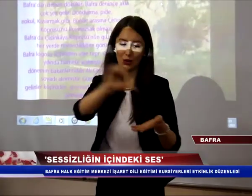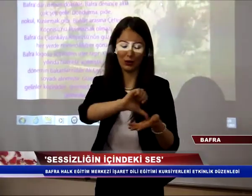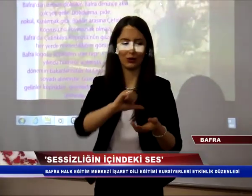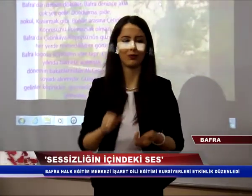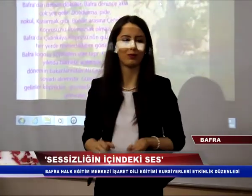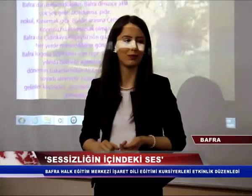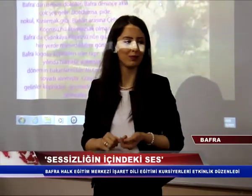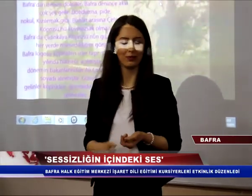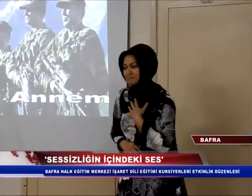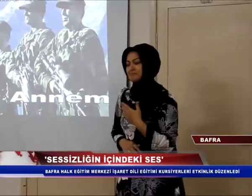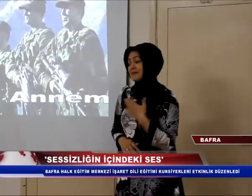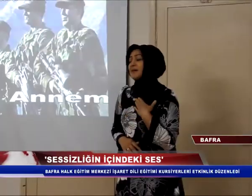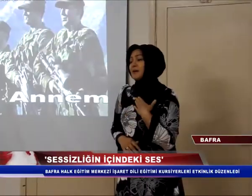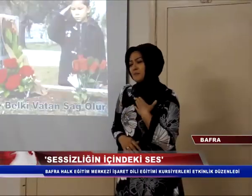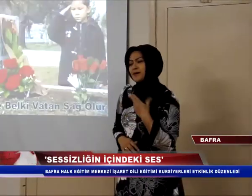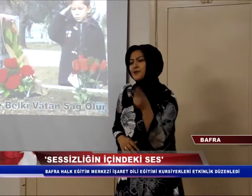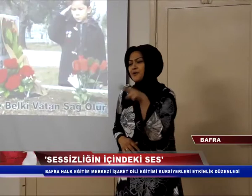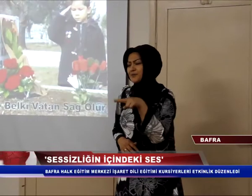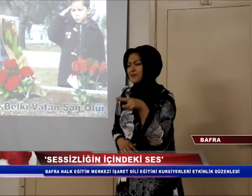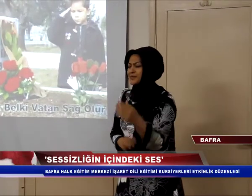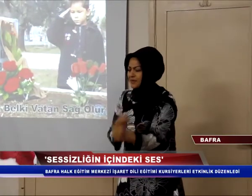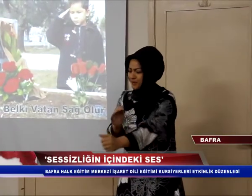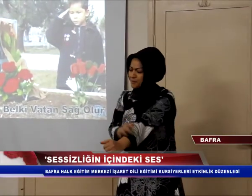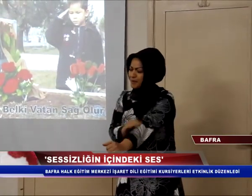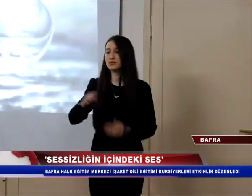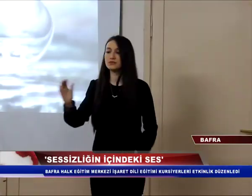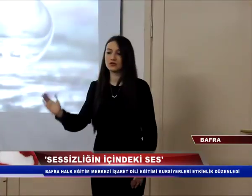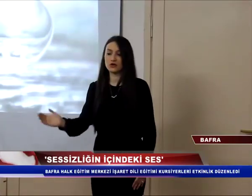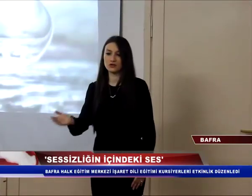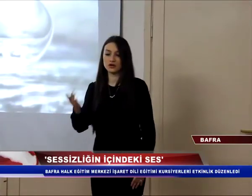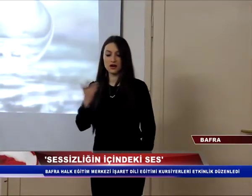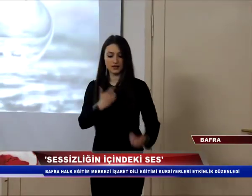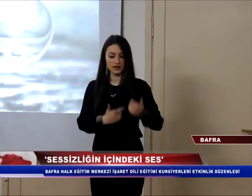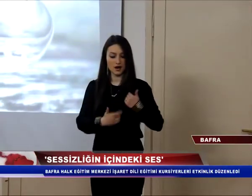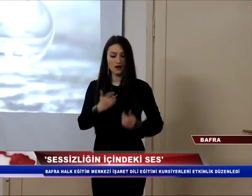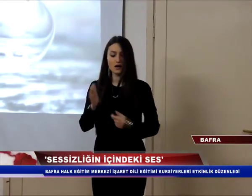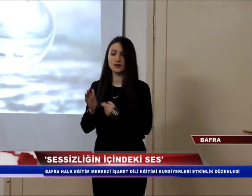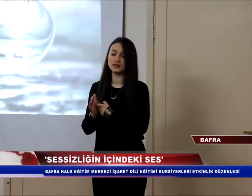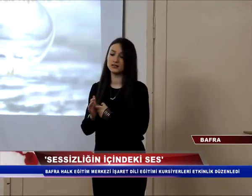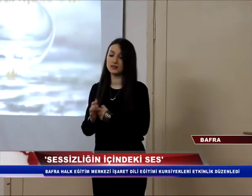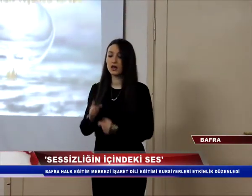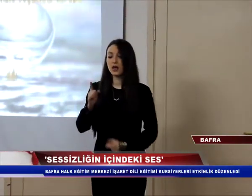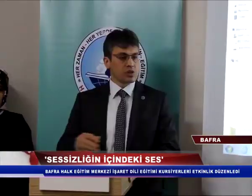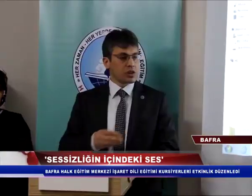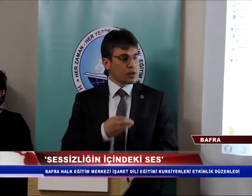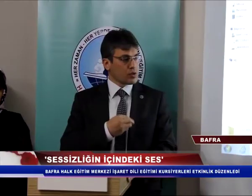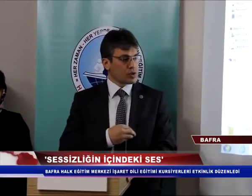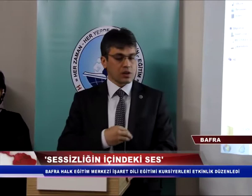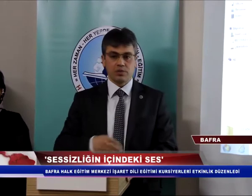Bafra Halk Eğitim Müdürlüğü bünyesinde işaret dili temel eğitimi ile ilgili 3 ayrı kurs bulunduğunu ifade eden Halk Eğitim Merkezi Müdürü Hamdi